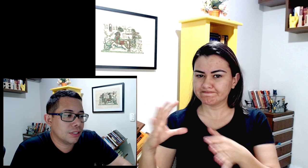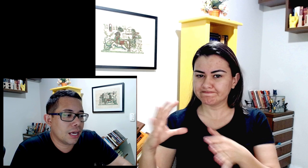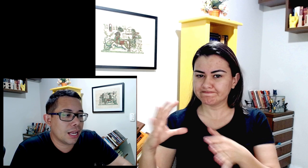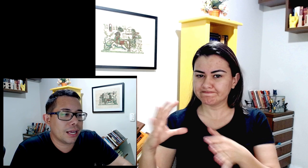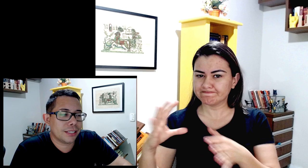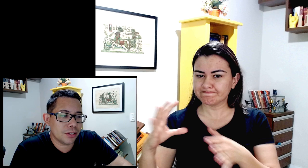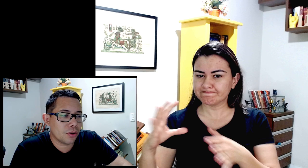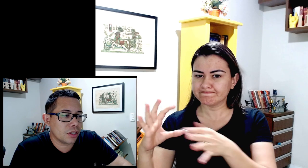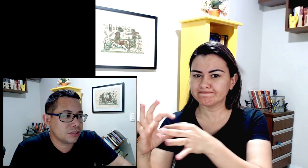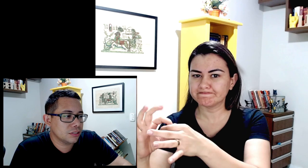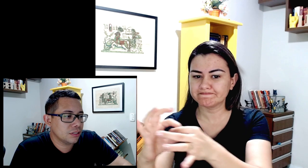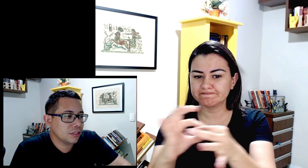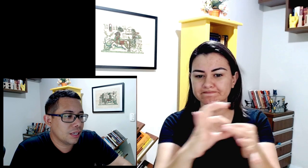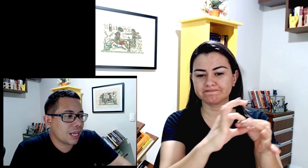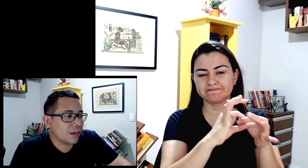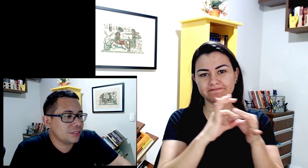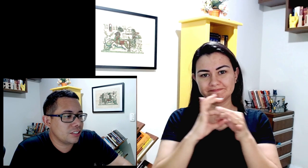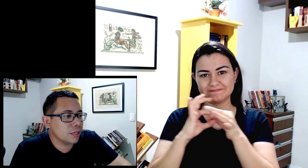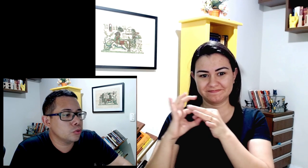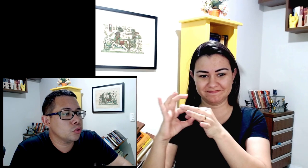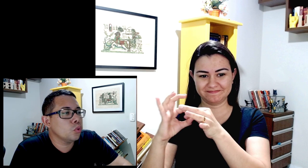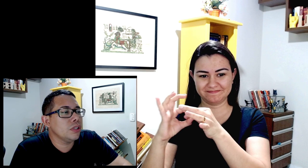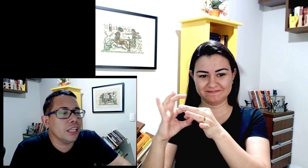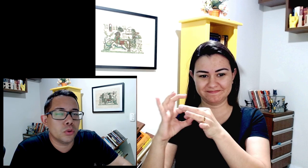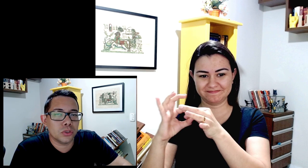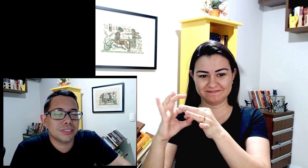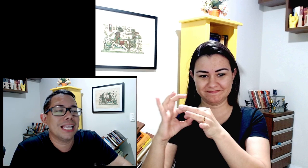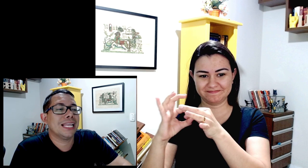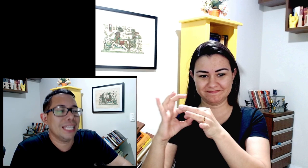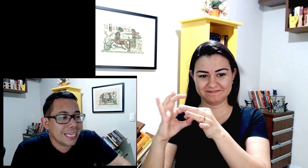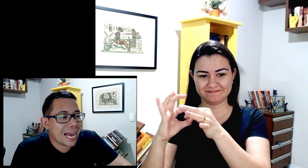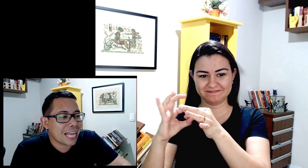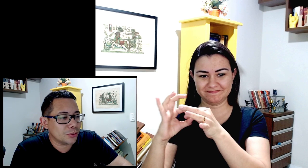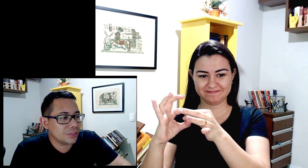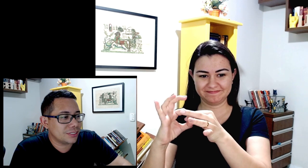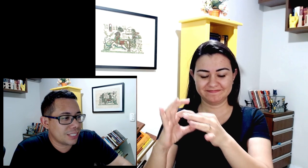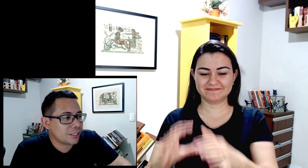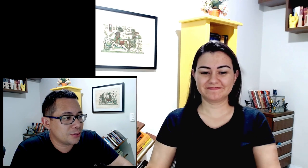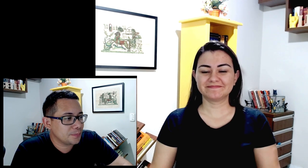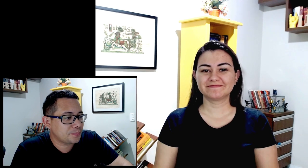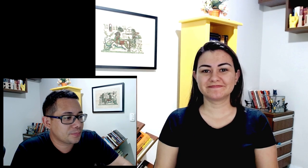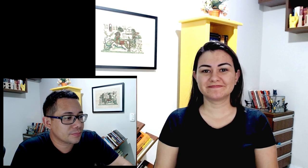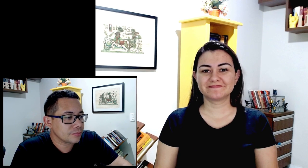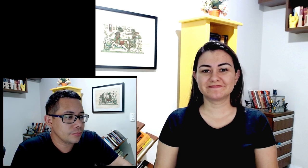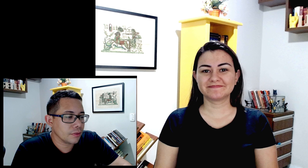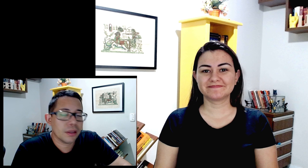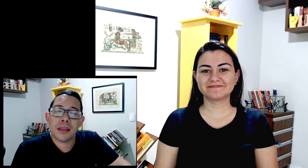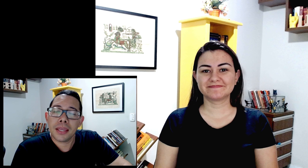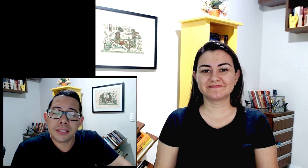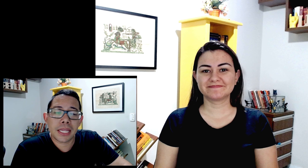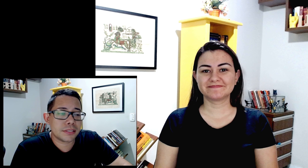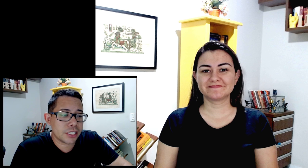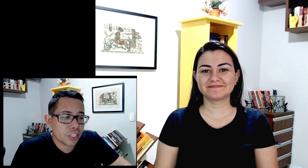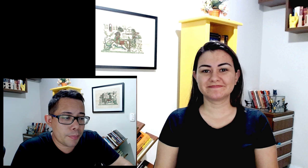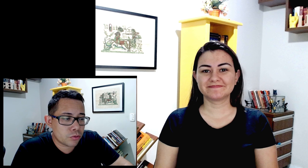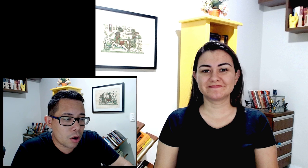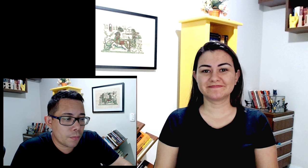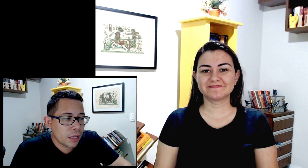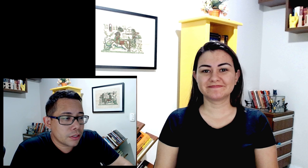falar que nós falar estejamos Unidos ligado certo interessante né pessoal